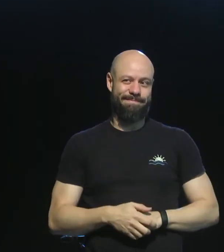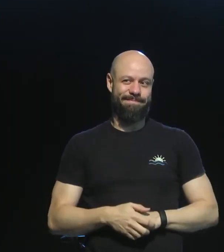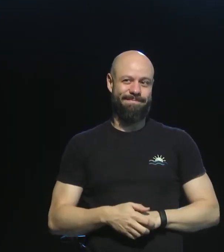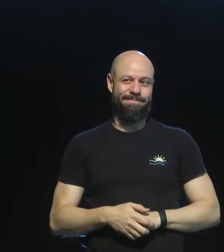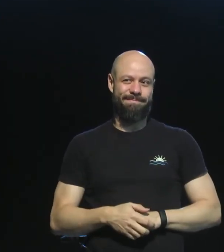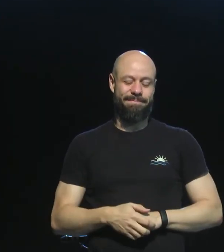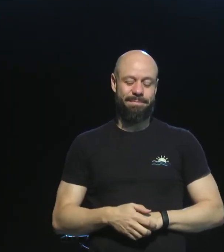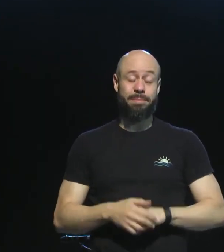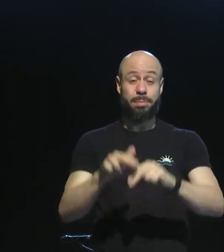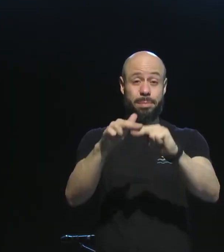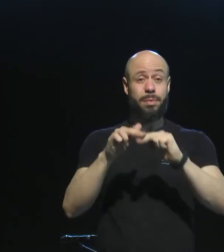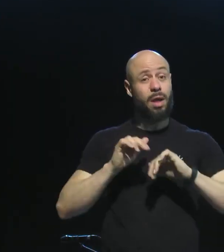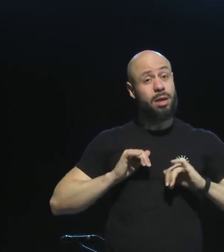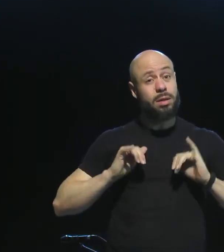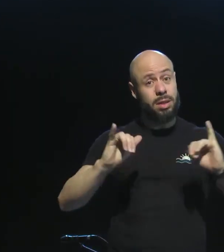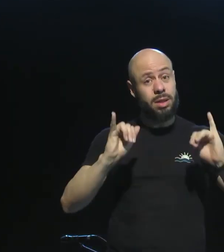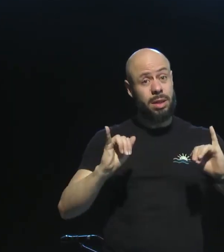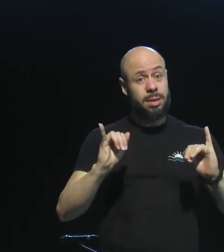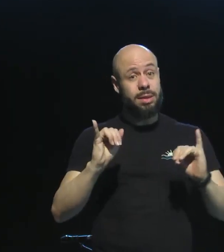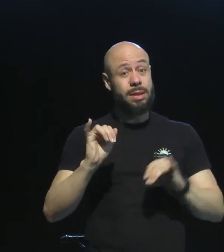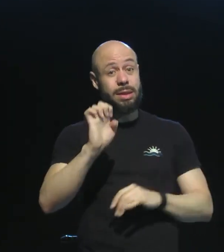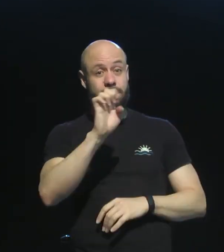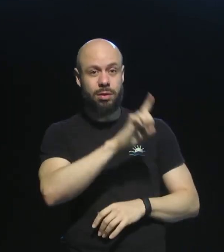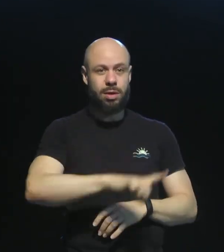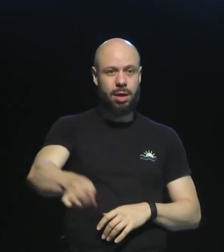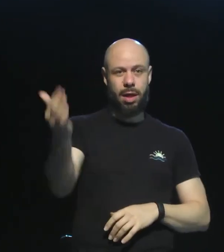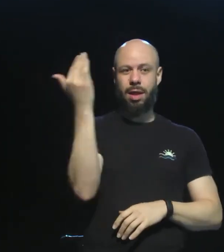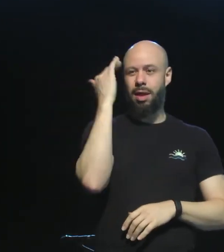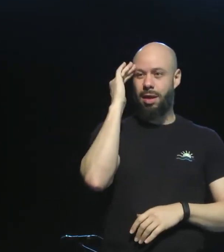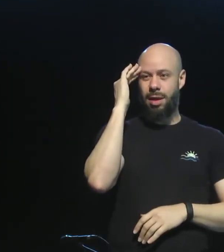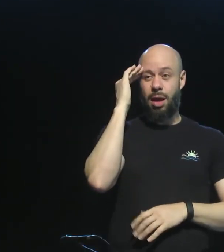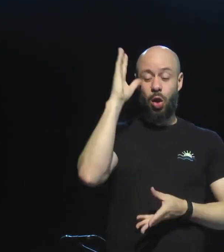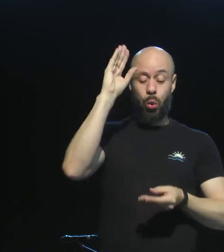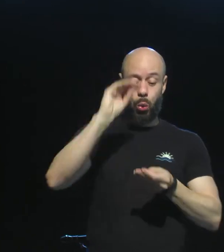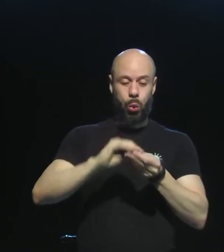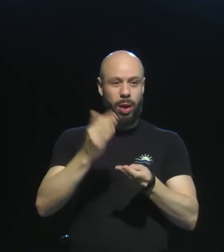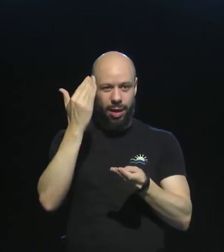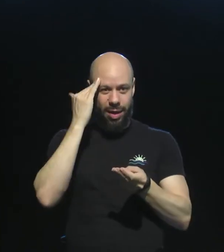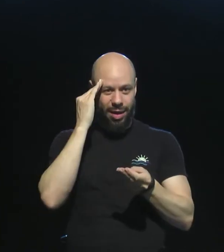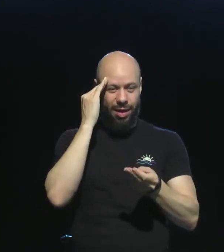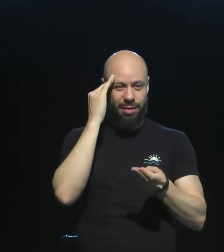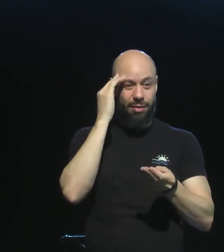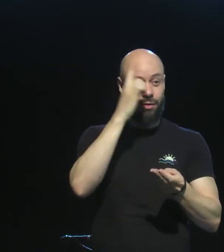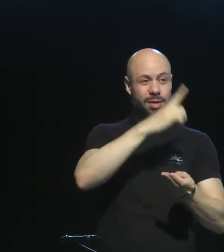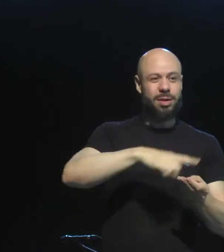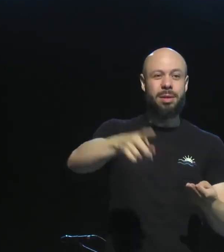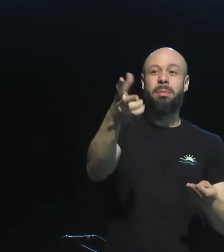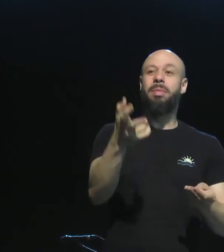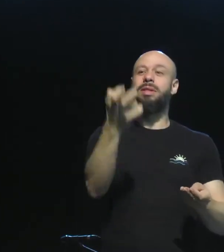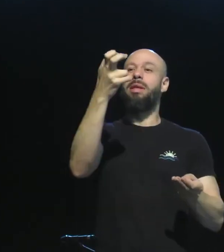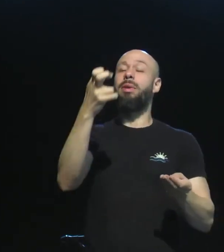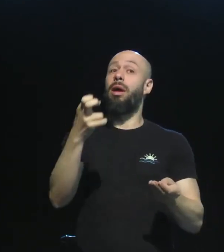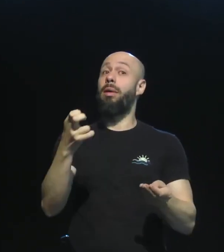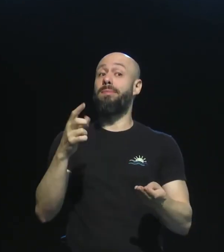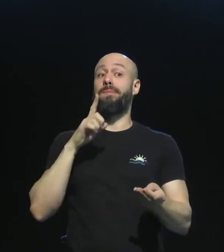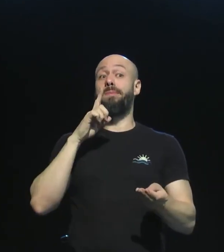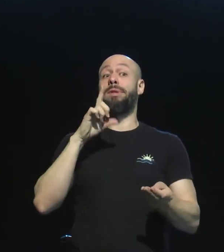Por isso, se você entender isso, você vai perceber como é